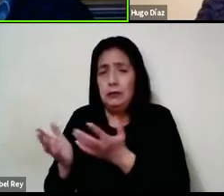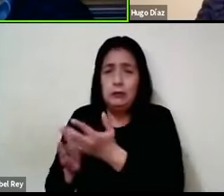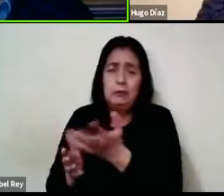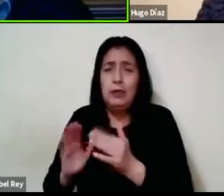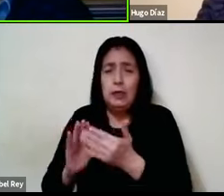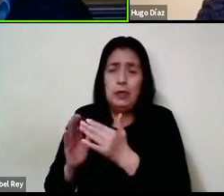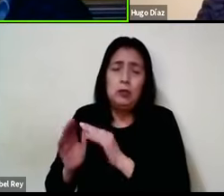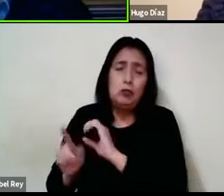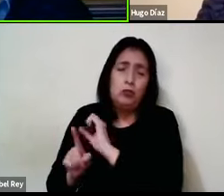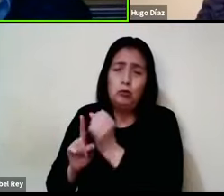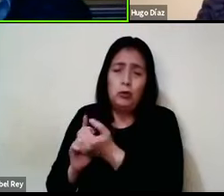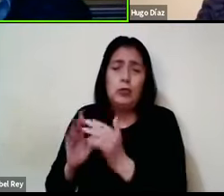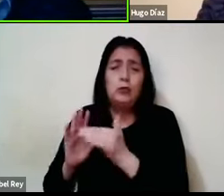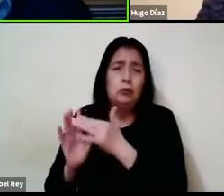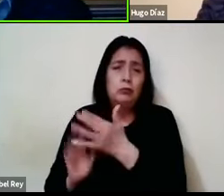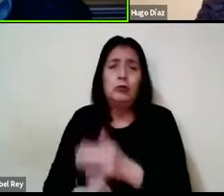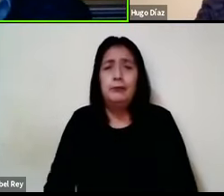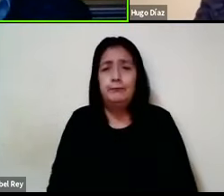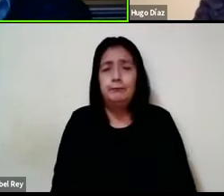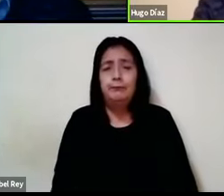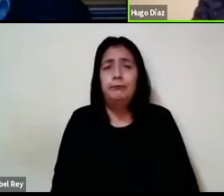a sus comunidades, ¿no?